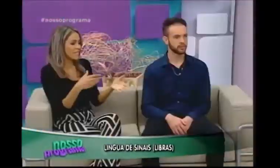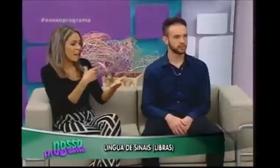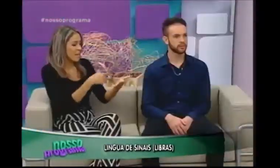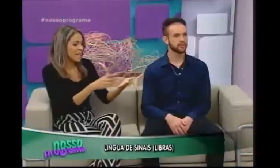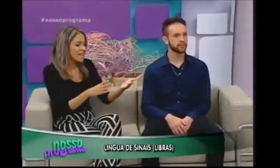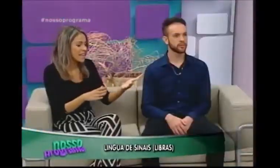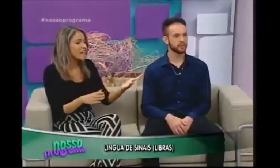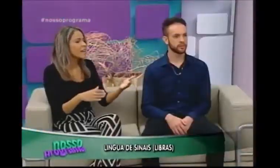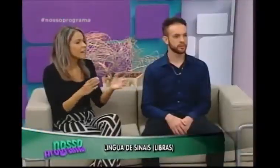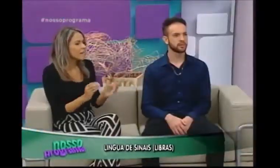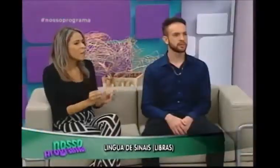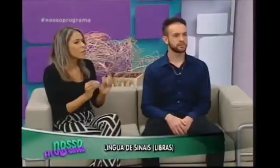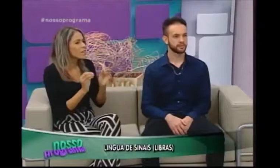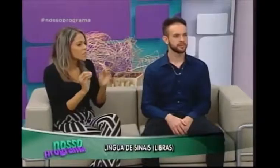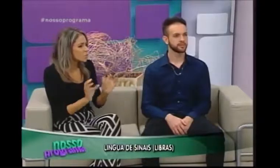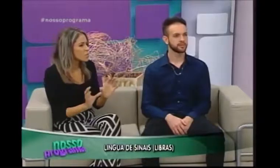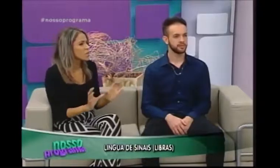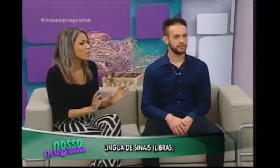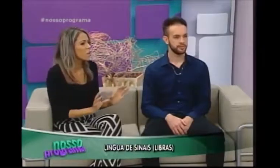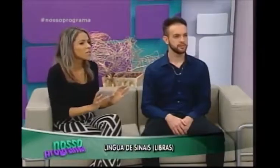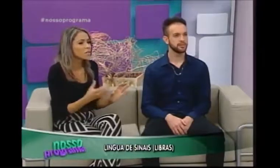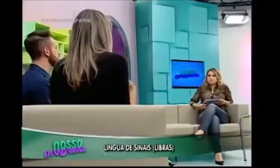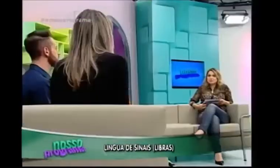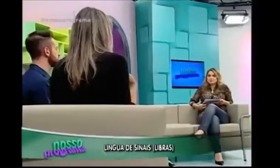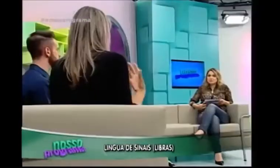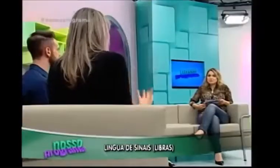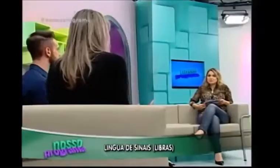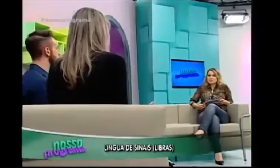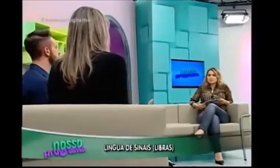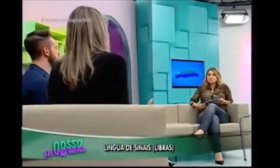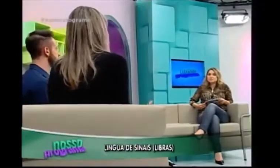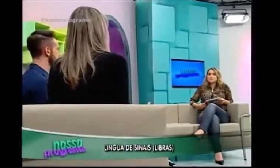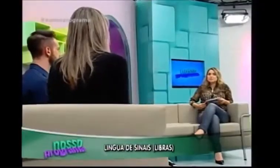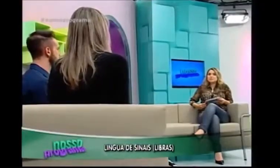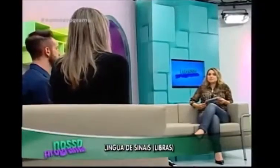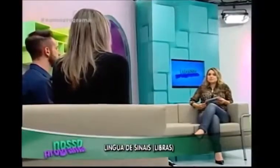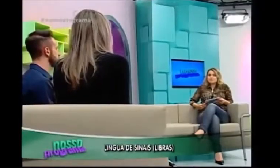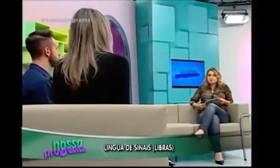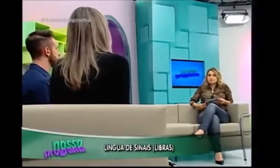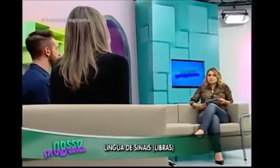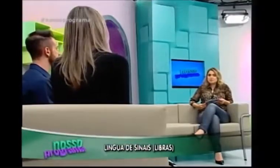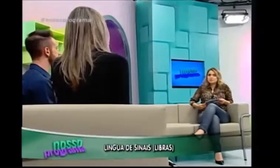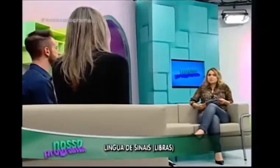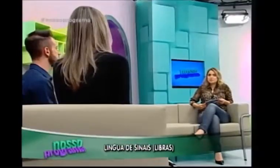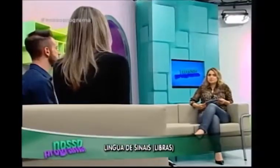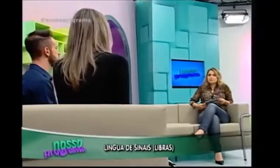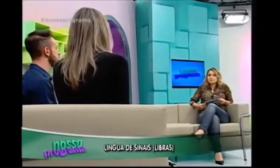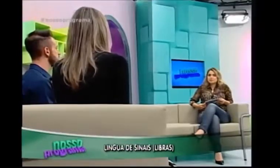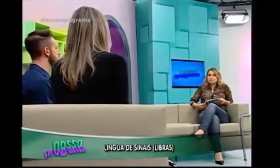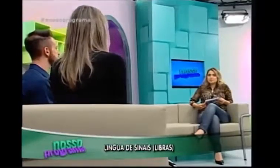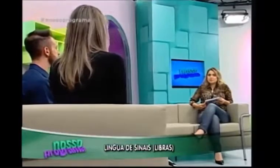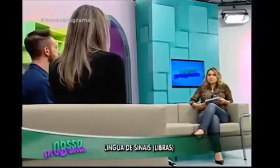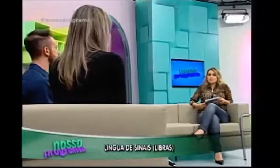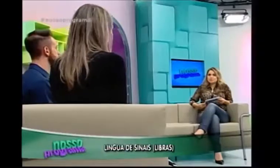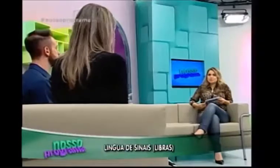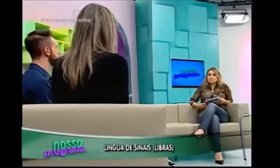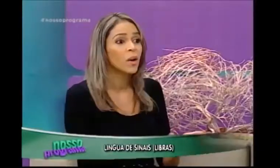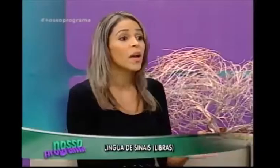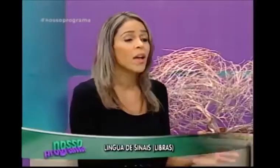WhatsApp aí. Então, para a gente conseguir uma coisa, é só a gente querer. Só a gente ter a consciência, as autoridades também ter consciência de que é necessário